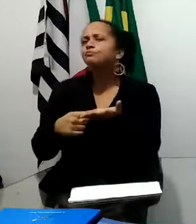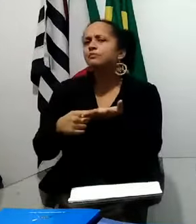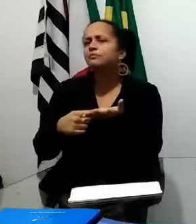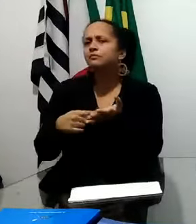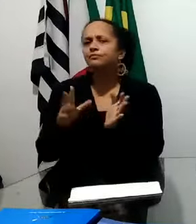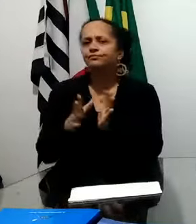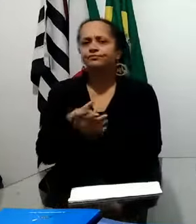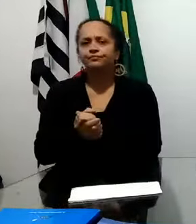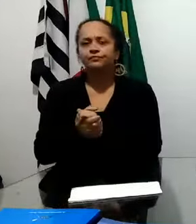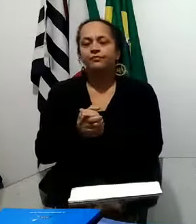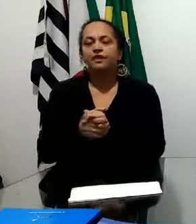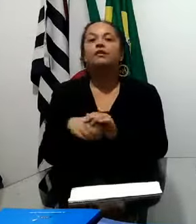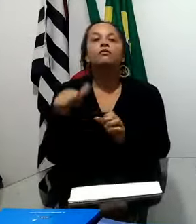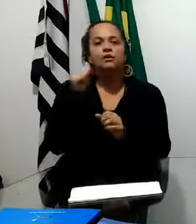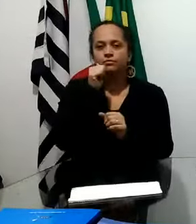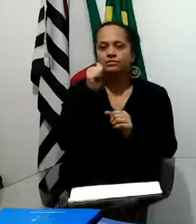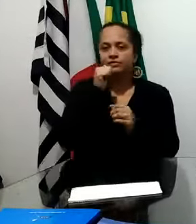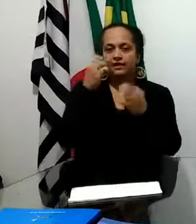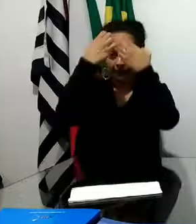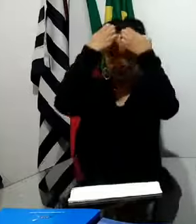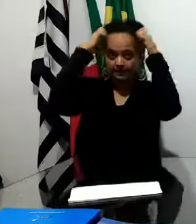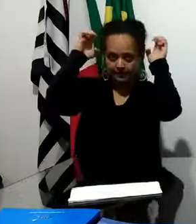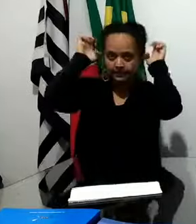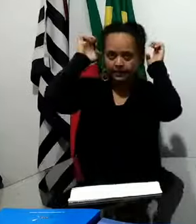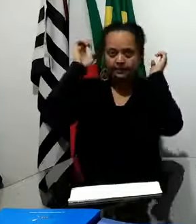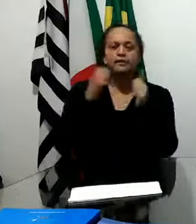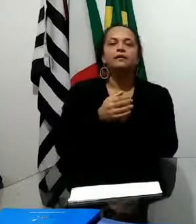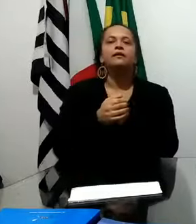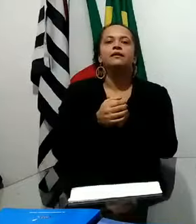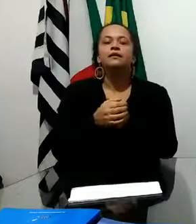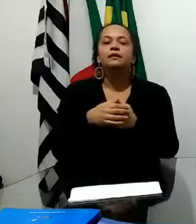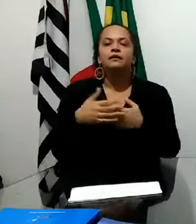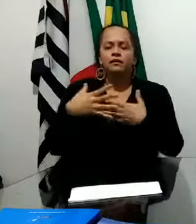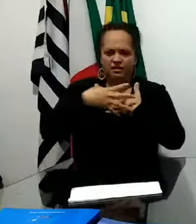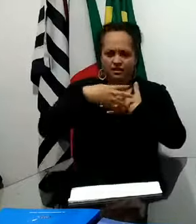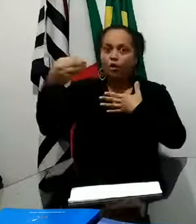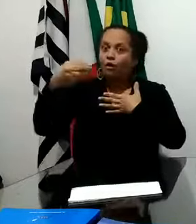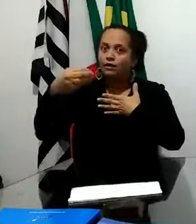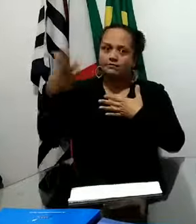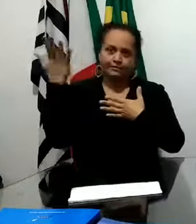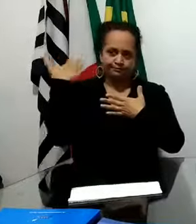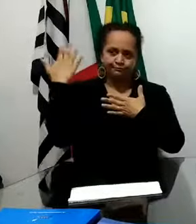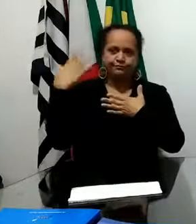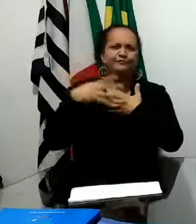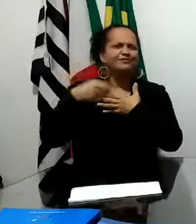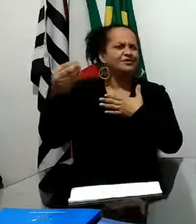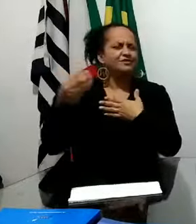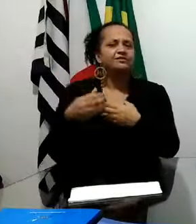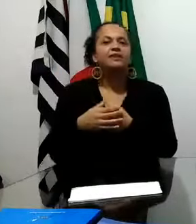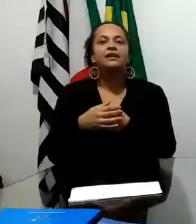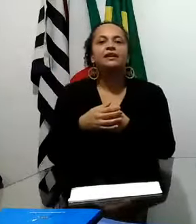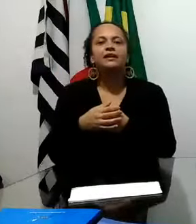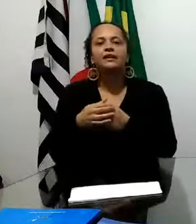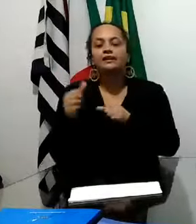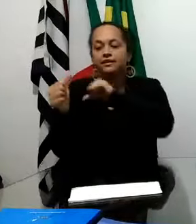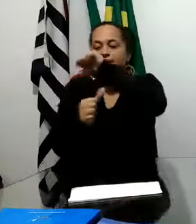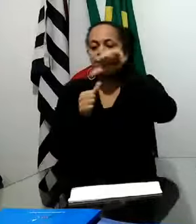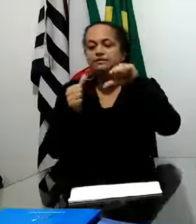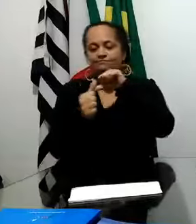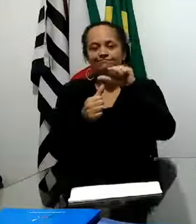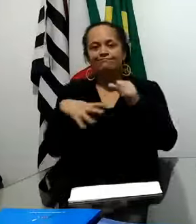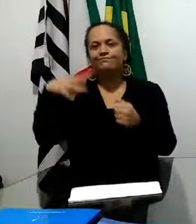Esther, a história de Esther é muito linda. E a Esther era uma órfã. que se tornou rainha e livrou o